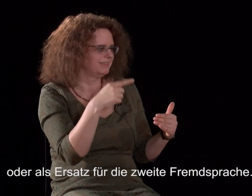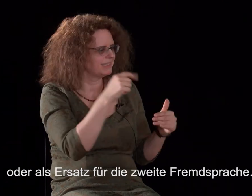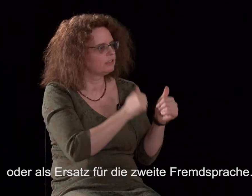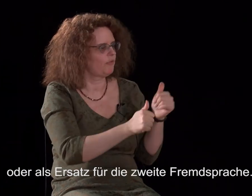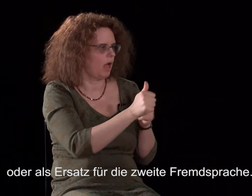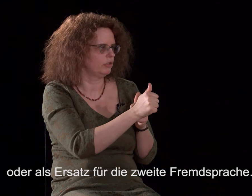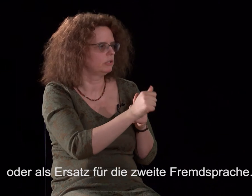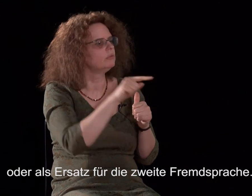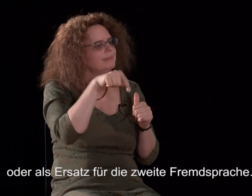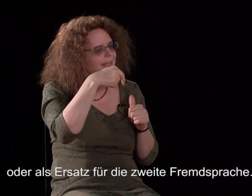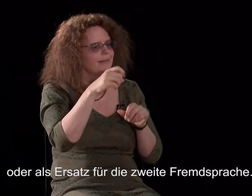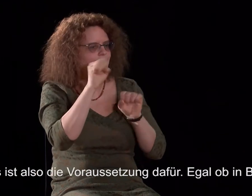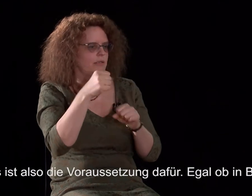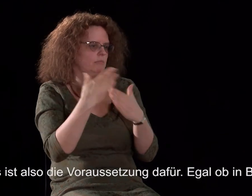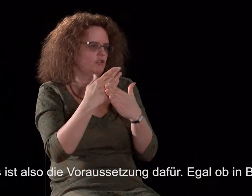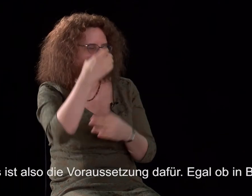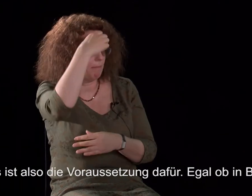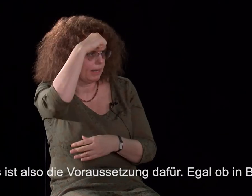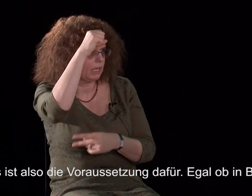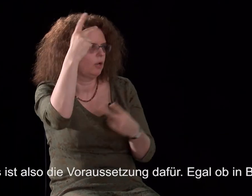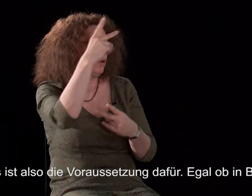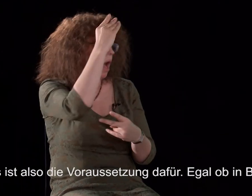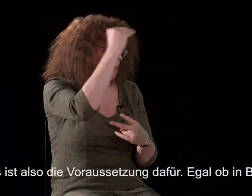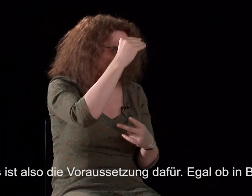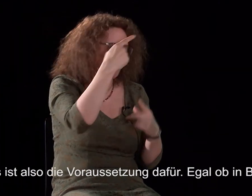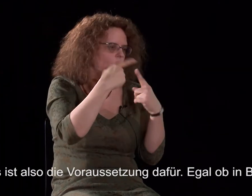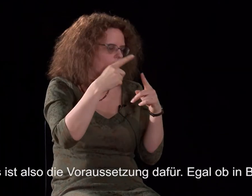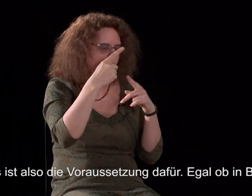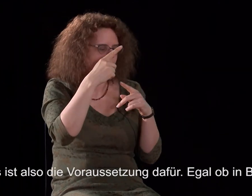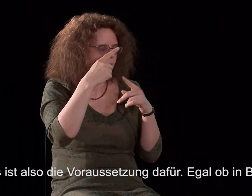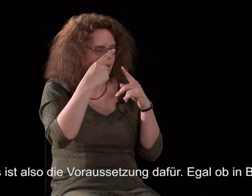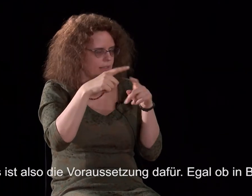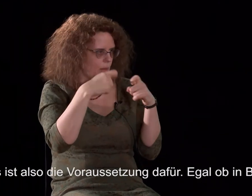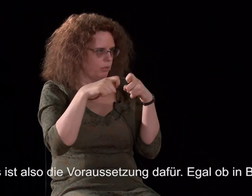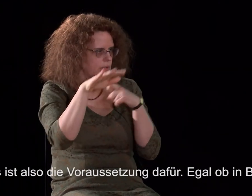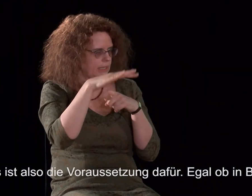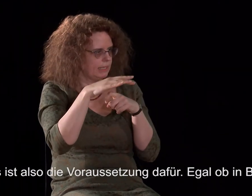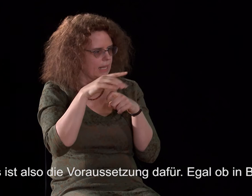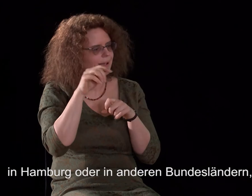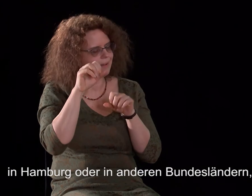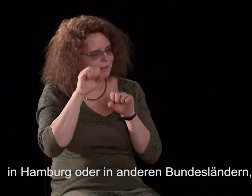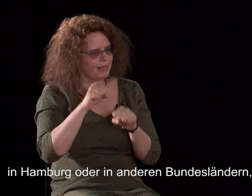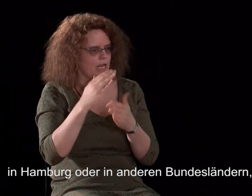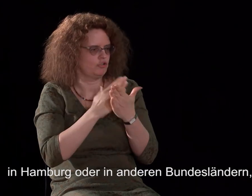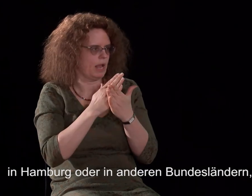Fremdsprache. Genau, das ist die Voraussetzung dafür. Und egal, ob in Berlin, Hamburg oder in anderen